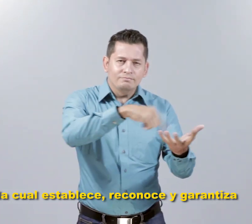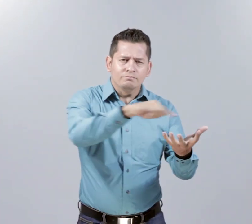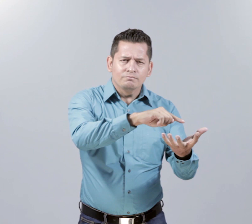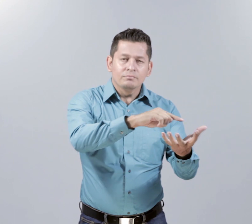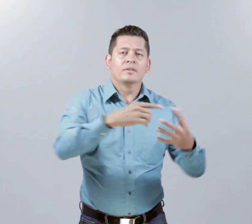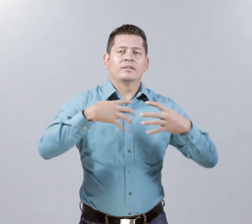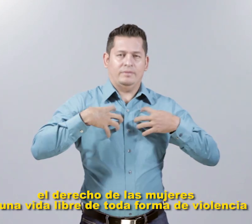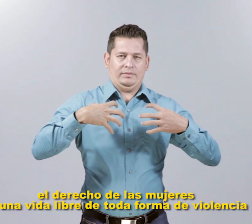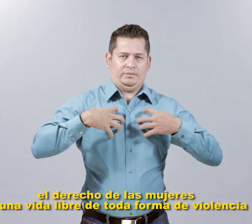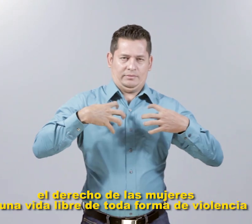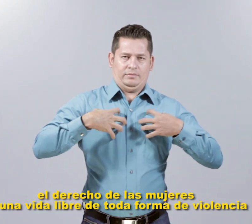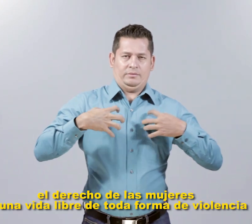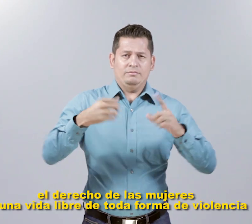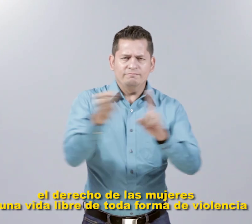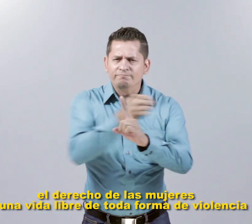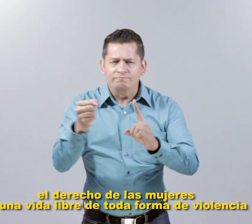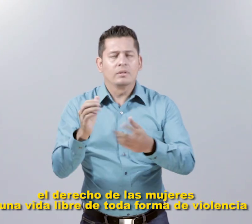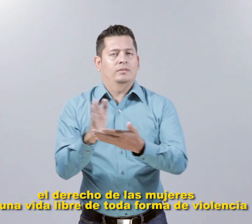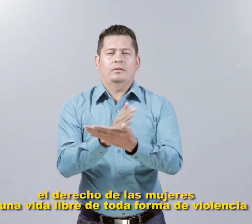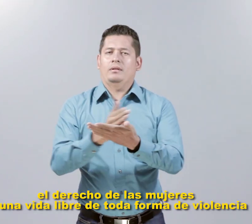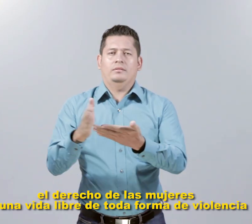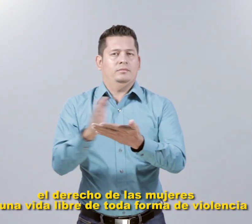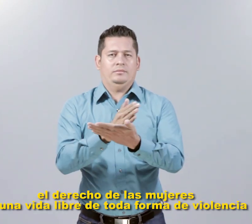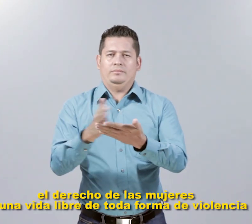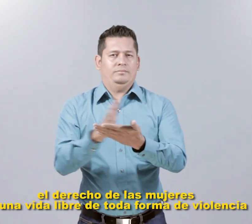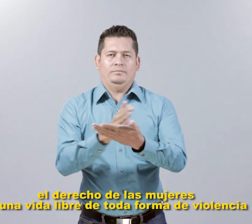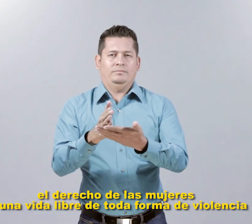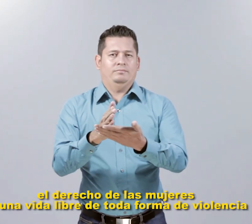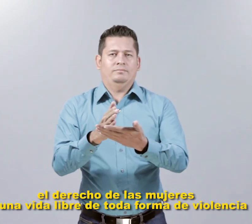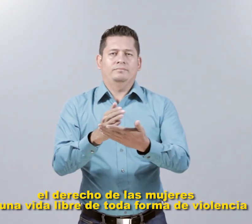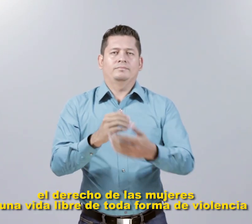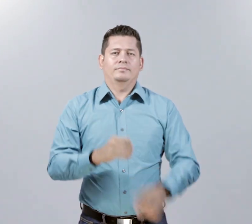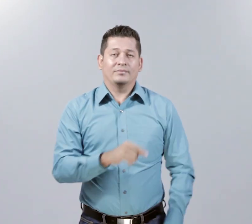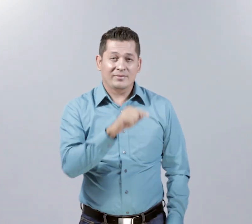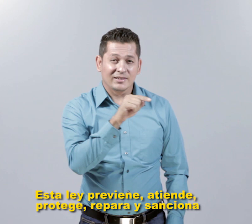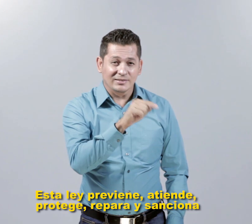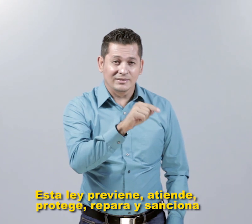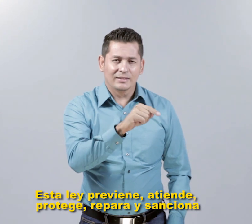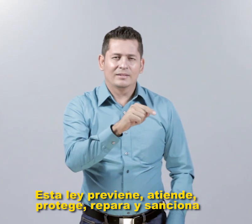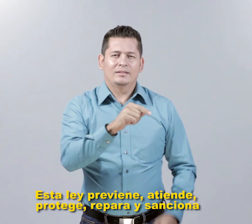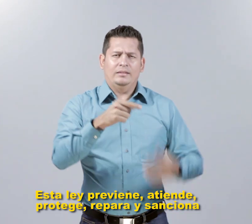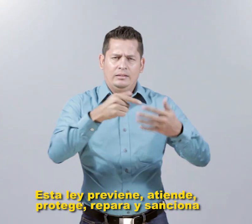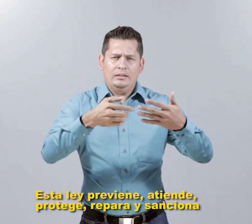el derecho de las mujeres a una vida libre de toda forma de violencia. Esta ley